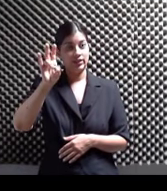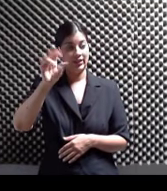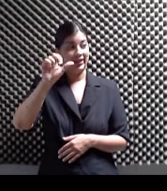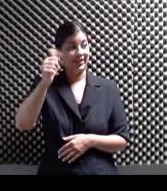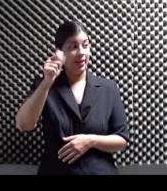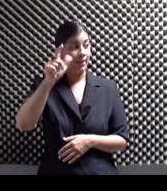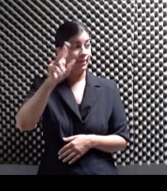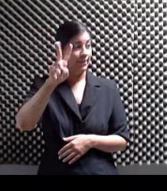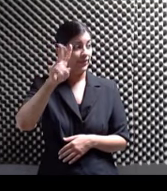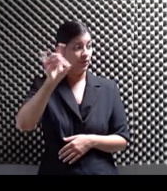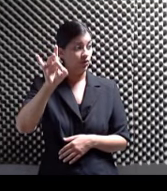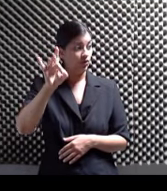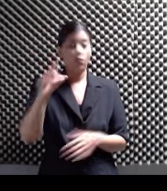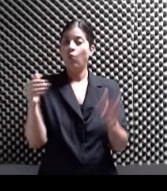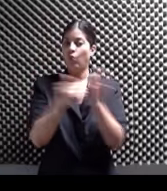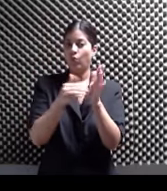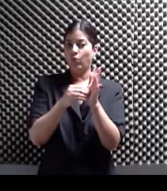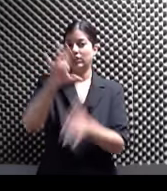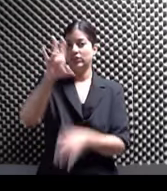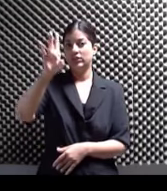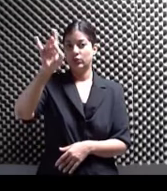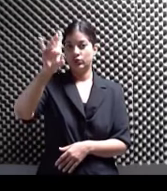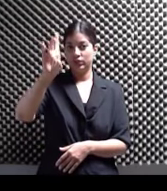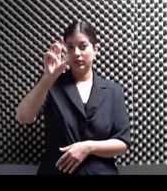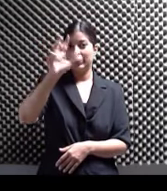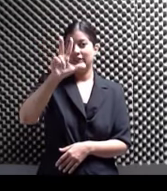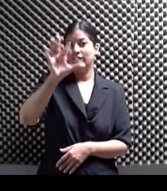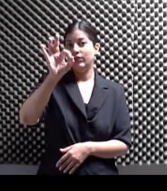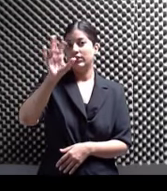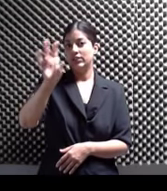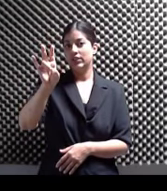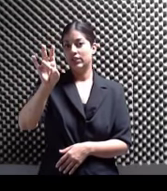787-397-1028. Vamos a repetirlo, rapidito.